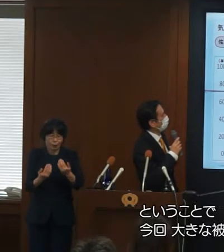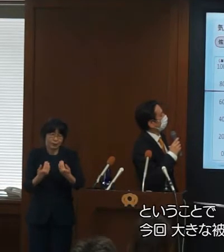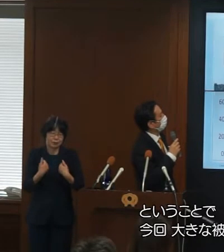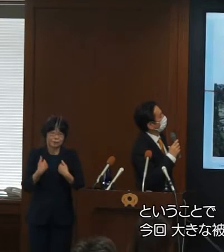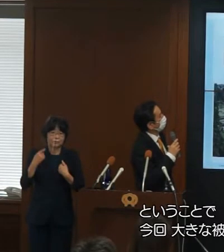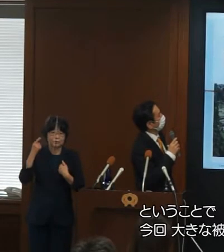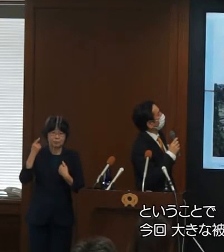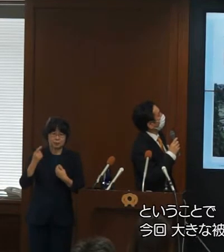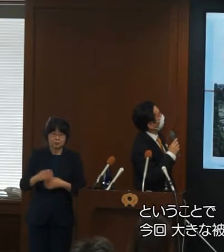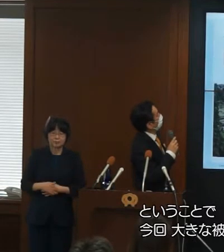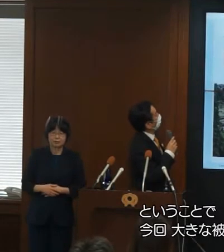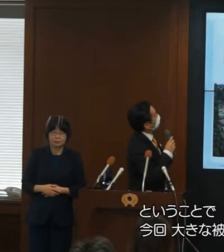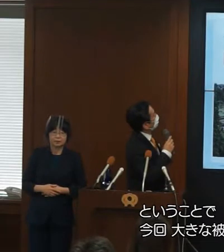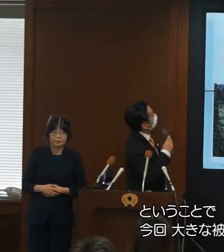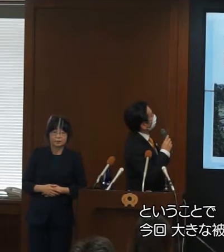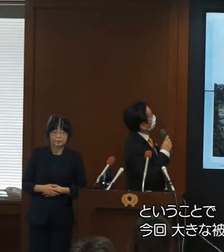です。